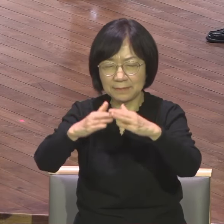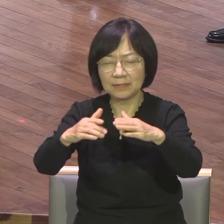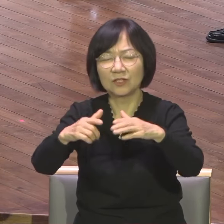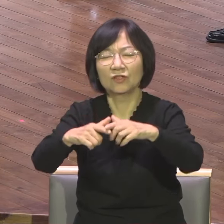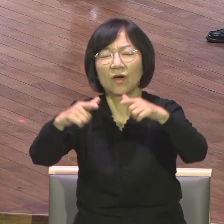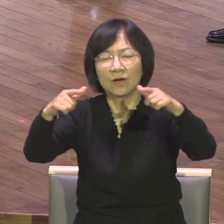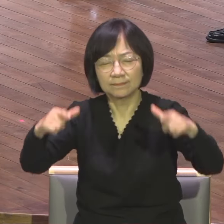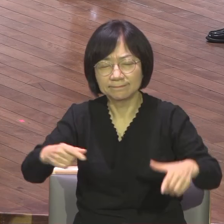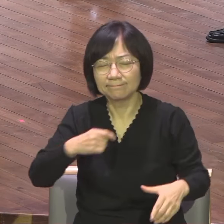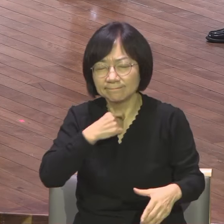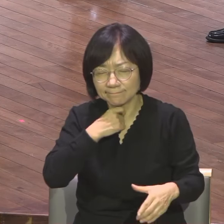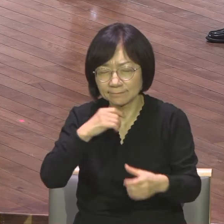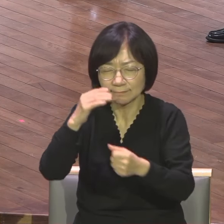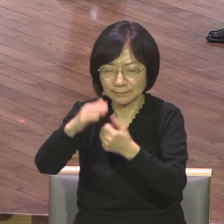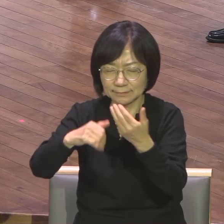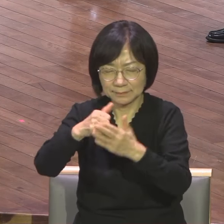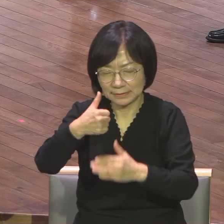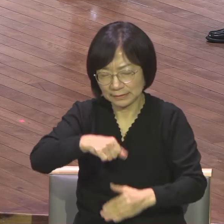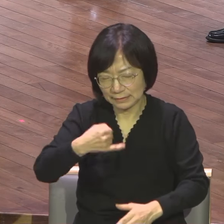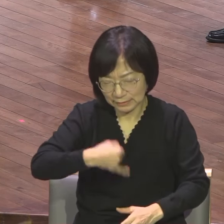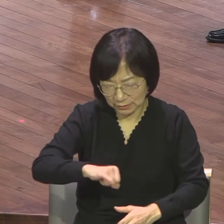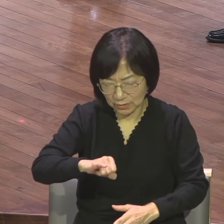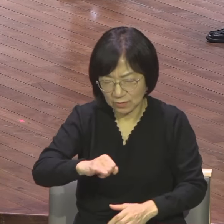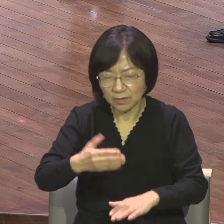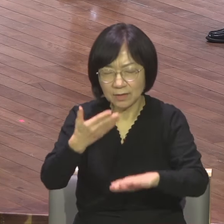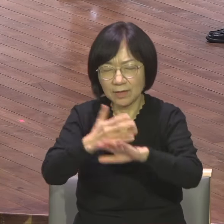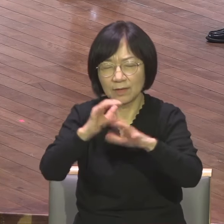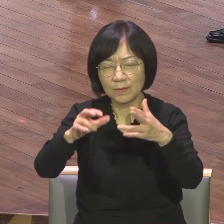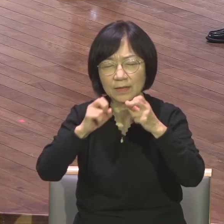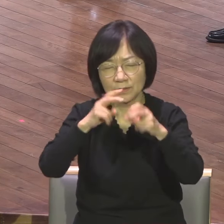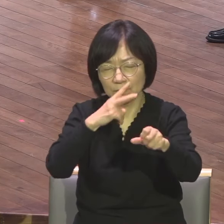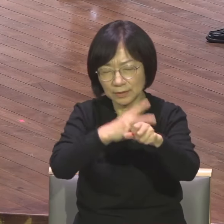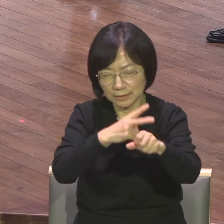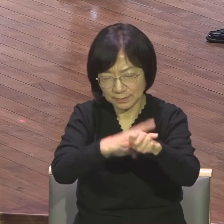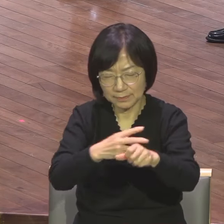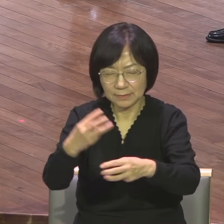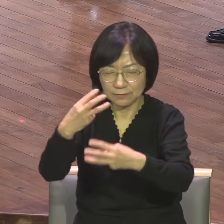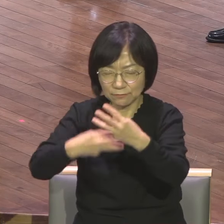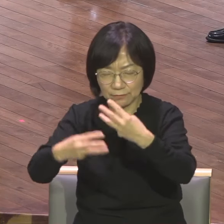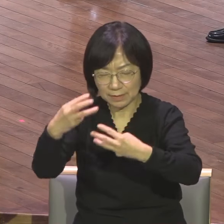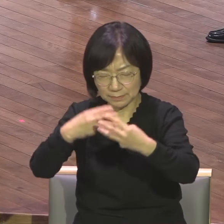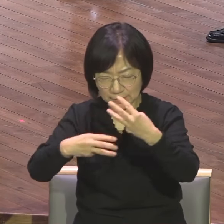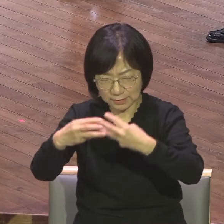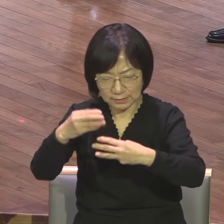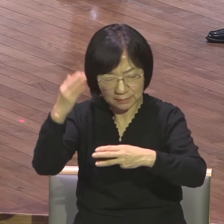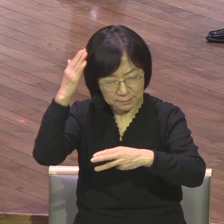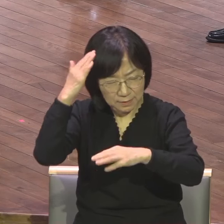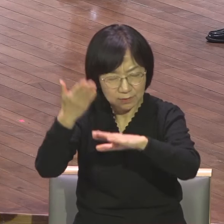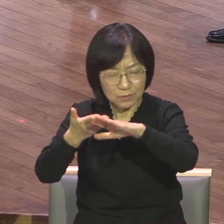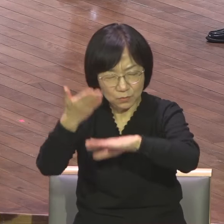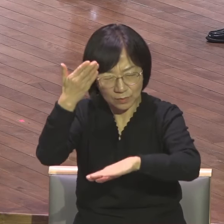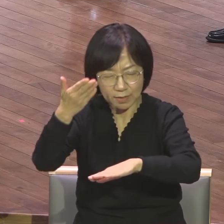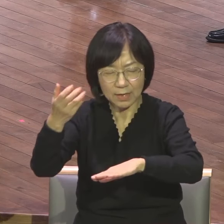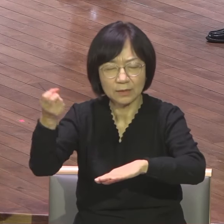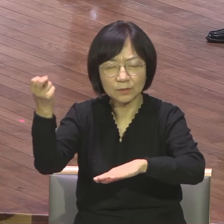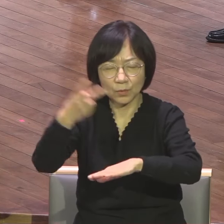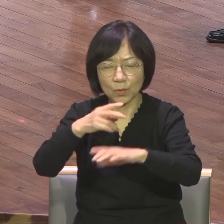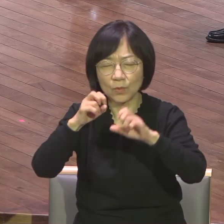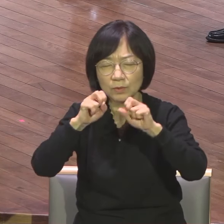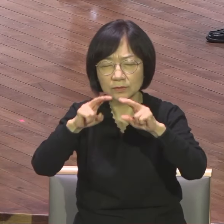우리 모든 성도님들과 해외 지역의 모든 성도님들과 사랑하는 렘넌트들 머리위에와 특별히 세계복음화를 종결시킬